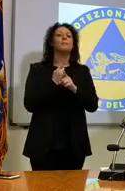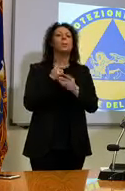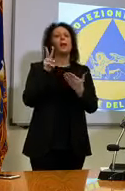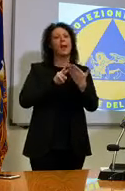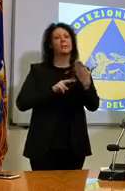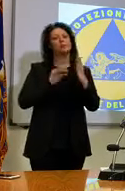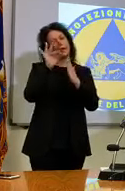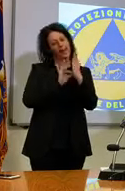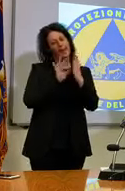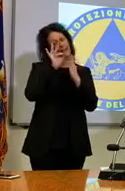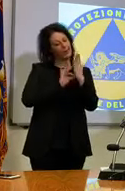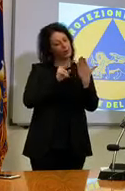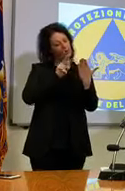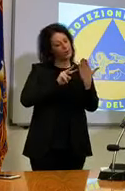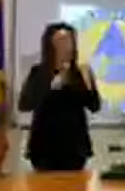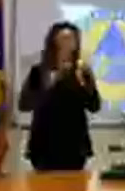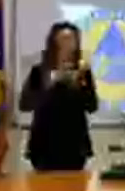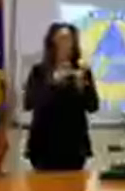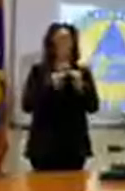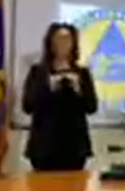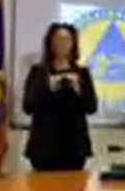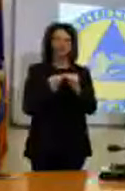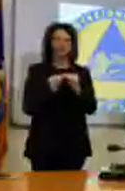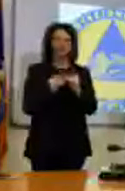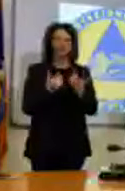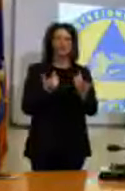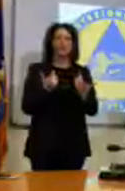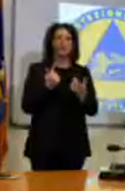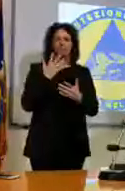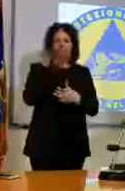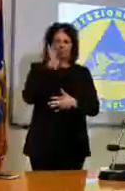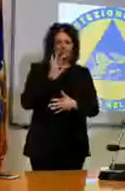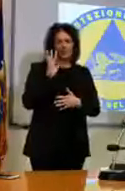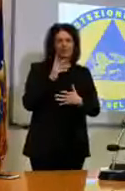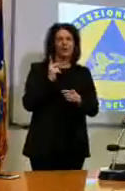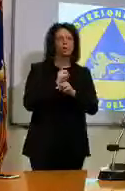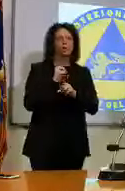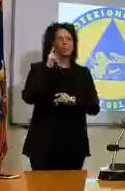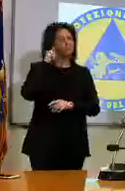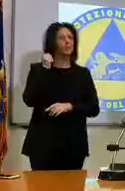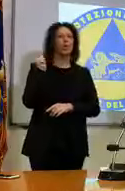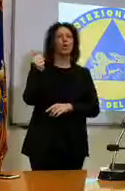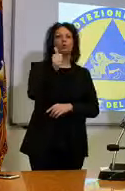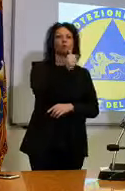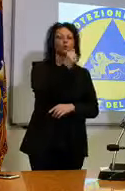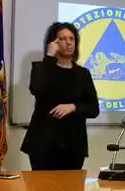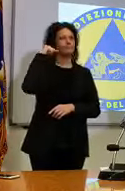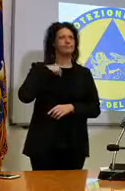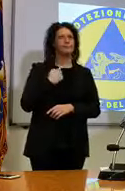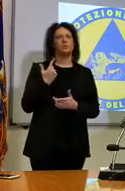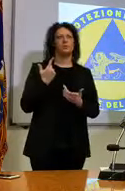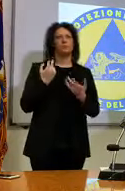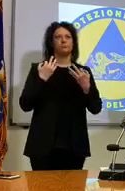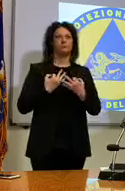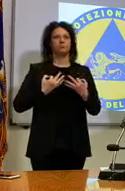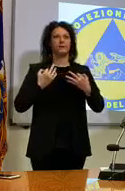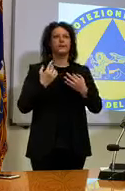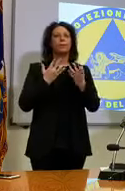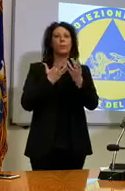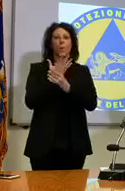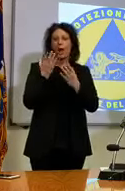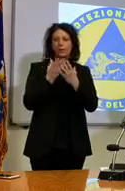le istruzioni per l'uso e manutenzione. Cioè, mi sembra che il buon senso ci insegni che i dispositivi devono esserci, i